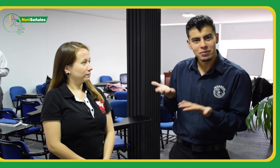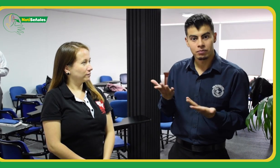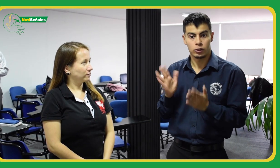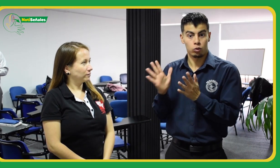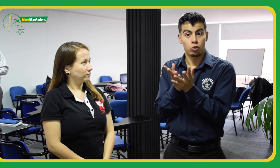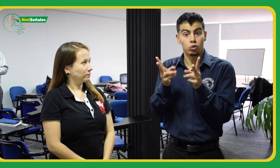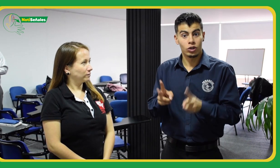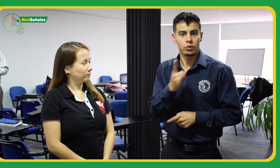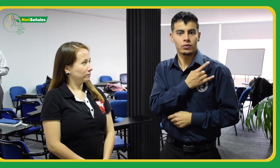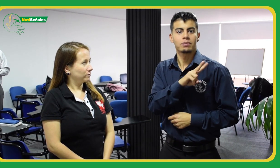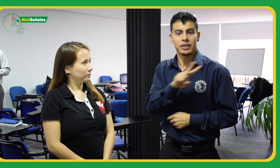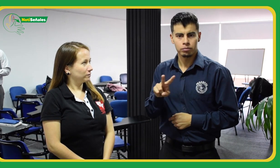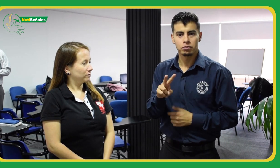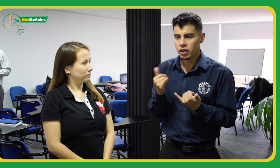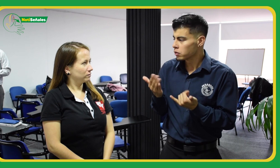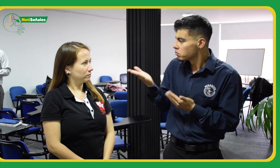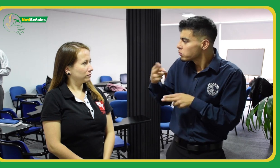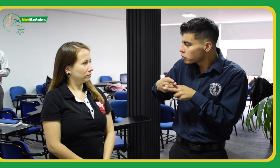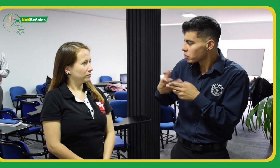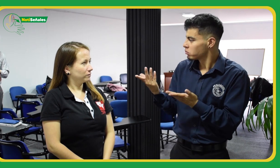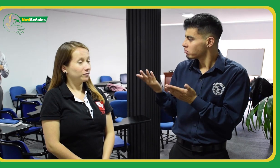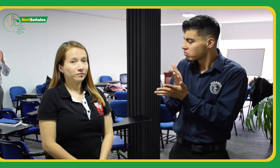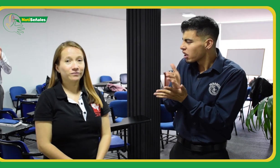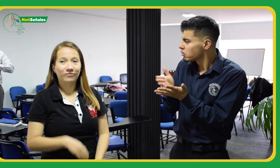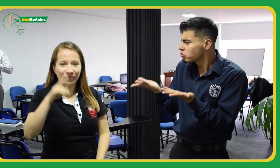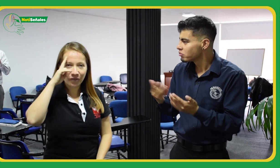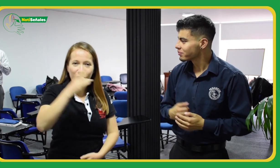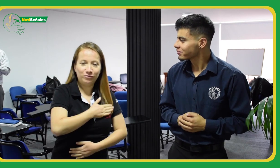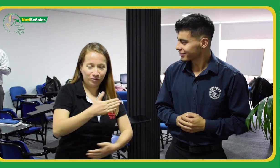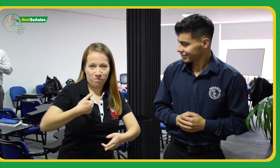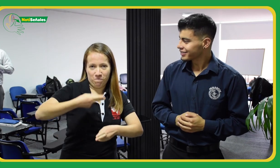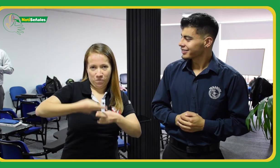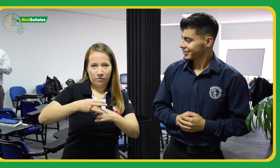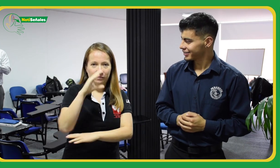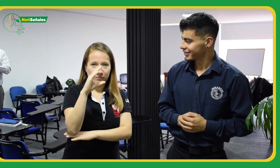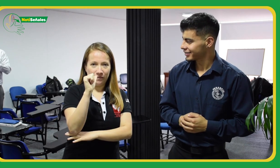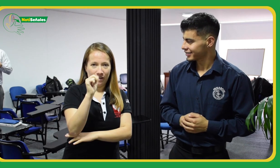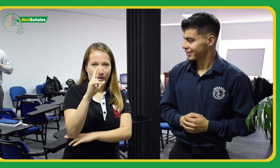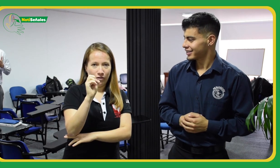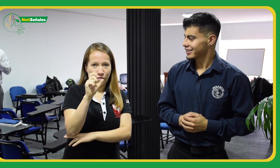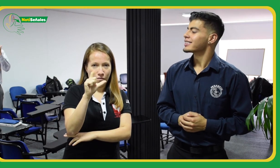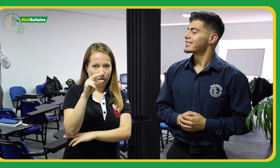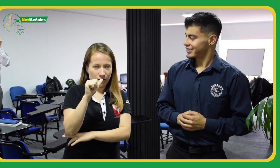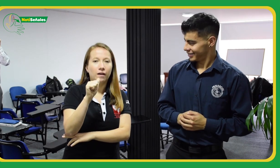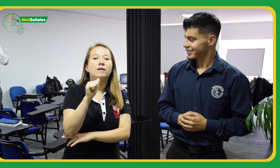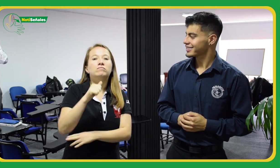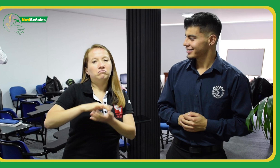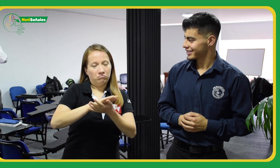a un estudiante de la Universidad del valle cuéntanos Cuál es tu nombre carrera Hola mucho gusto Mi nombre es Carolina mi seña es esta